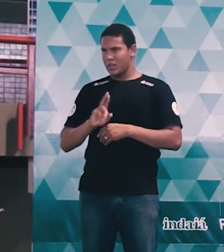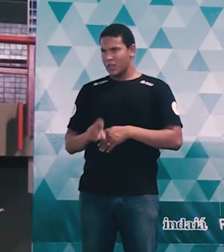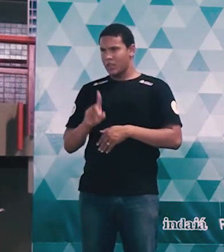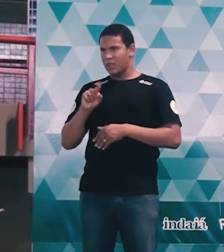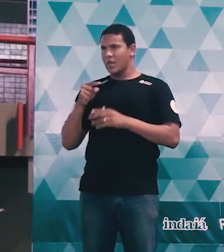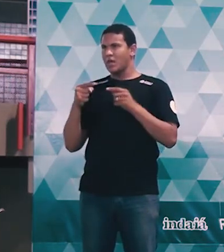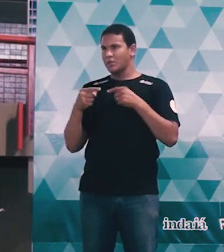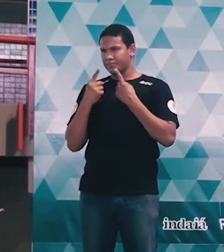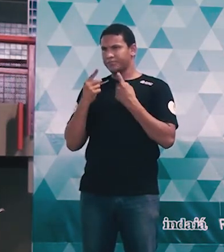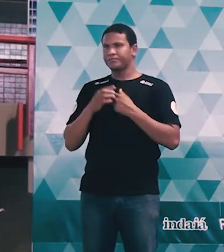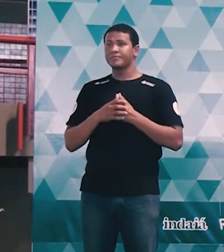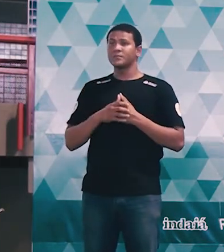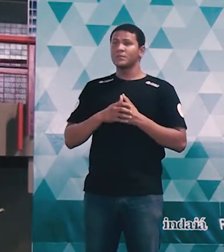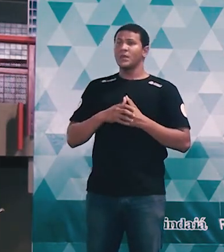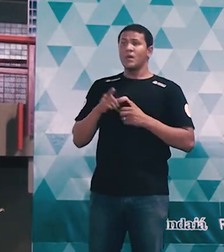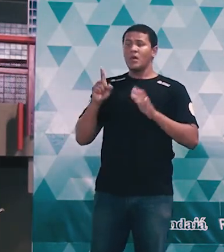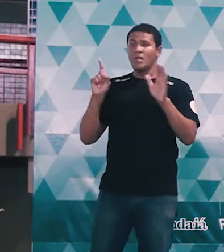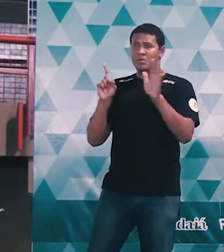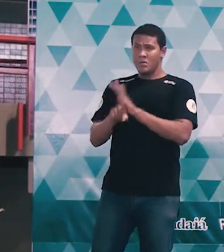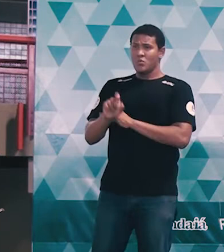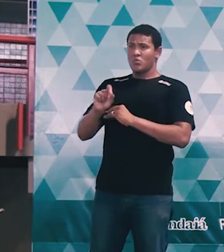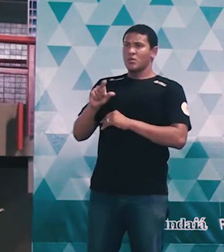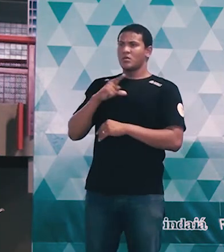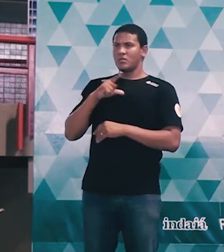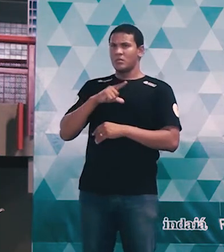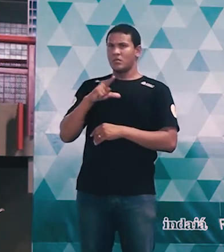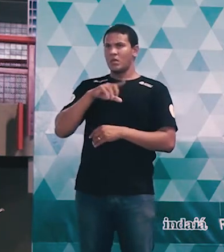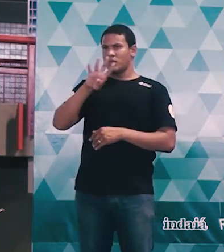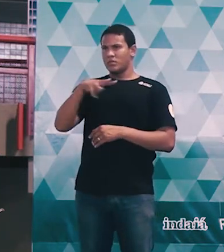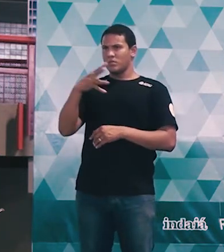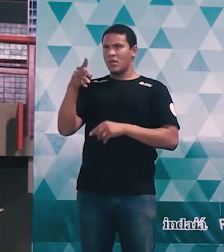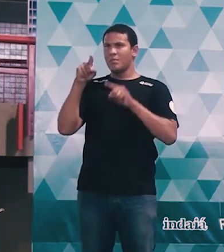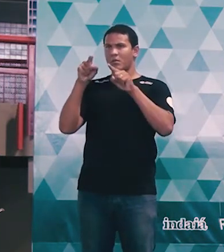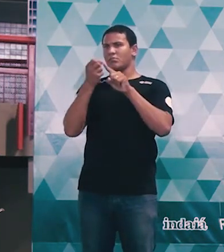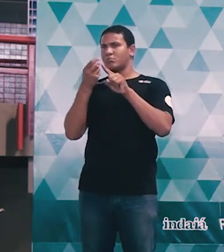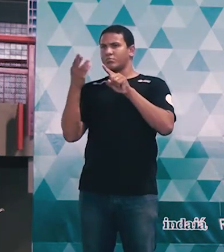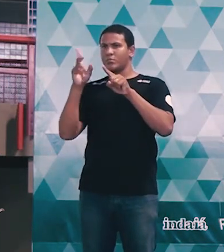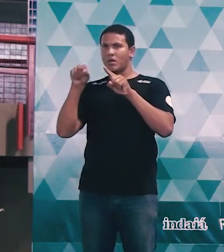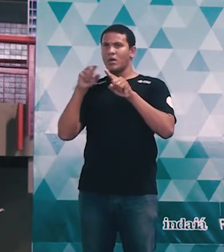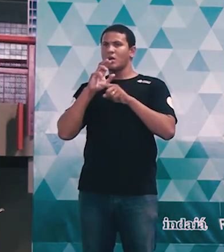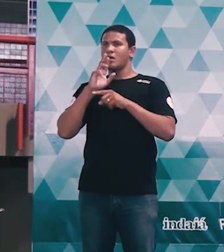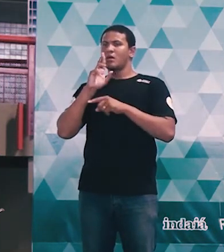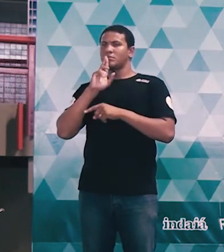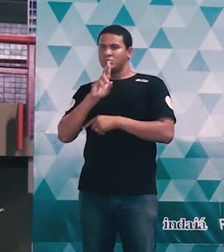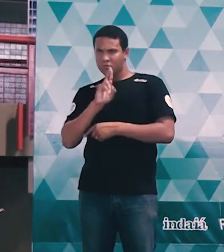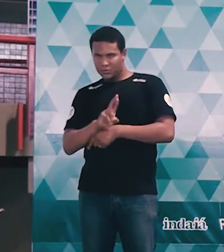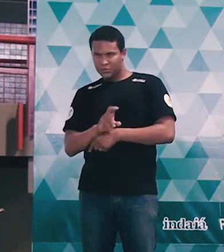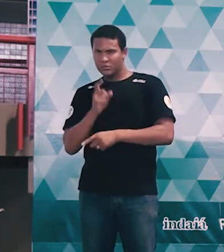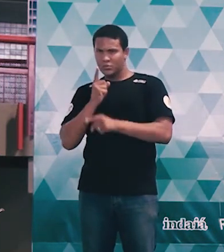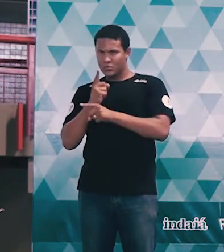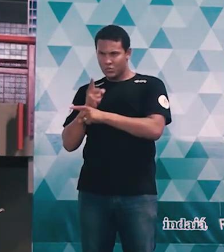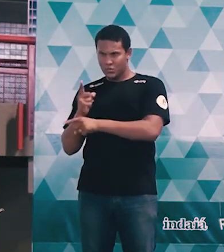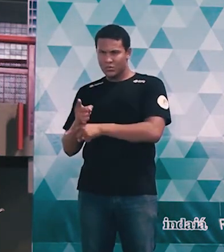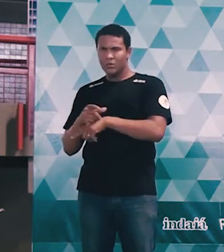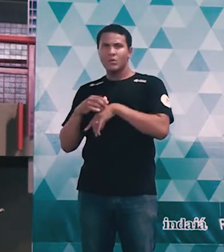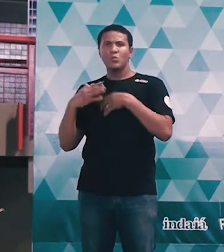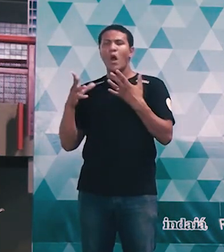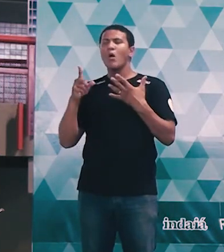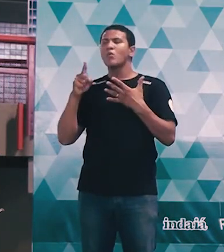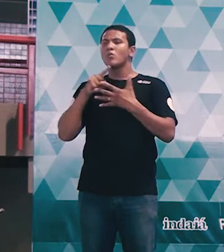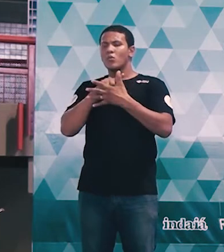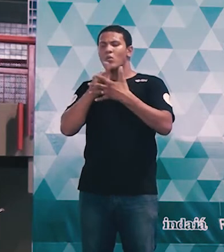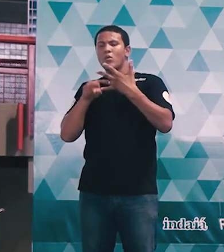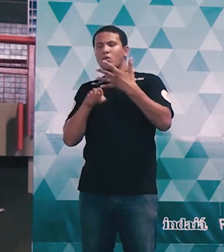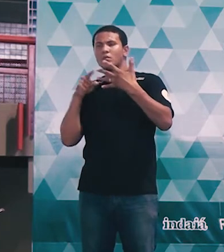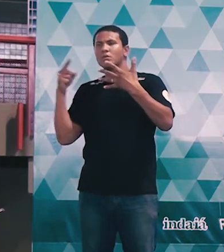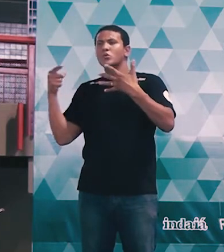seguinte: levando-se em consideração os experimentos feitos, o reagente que atende à expectativa do pesquisador, qual é? Alexandre, como é